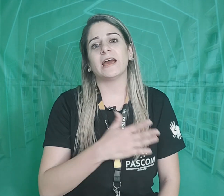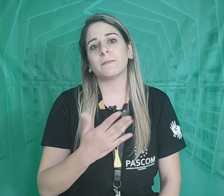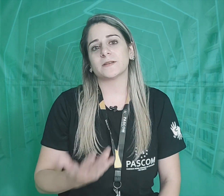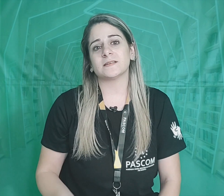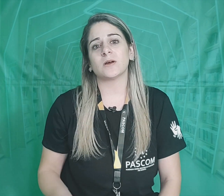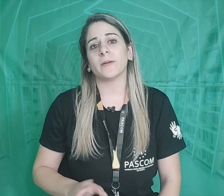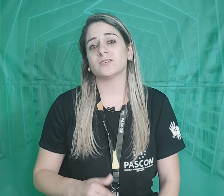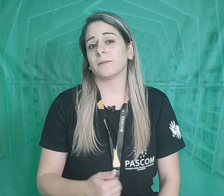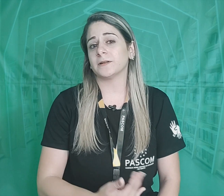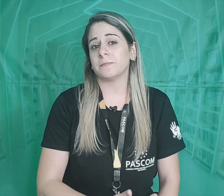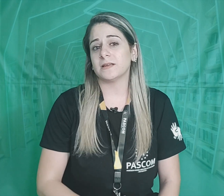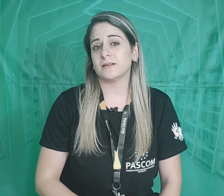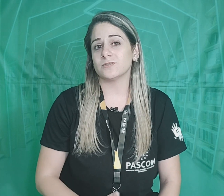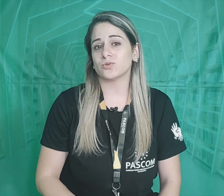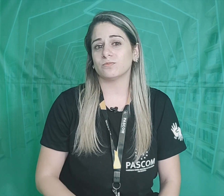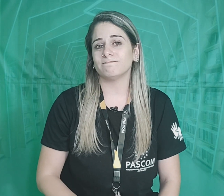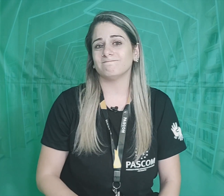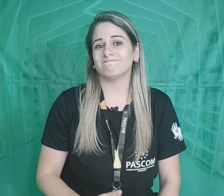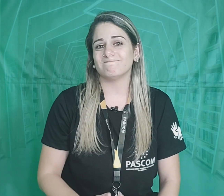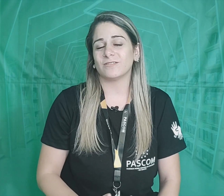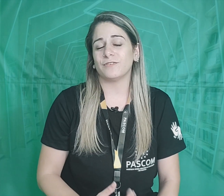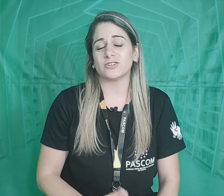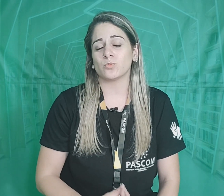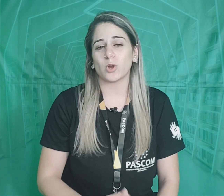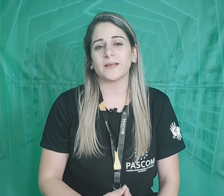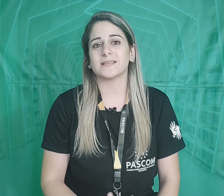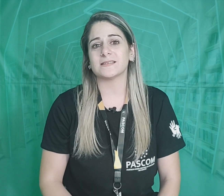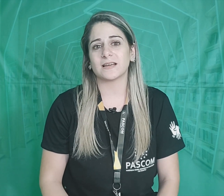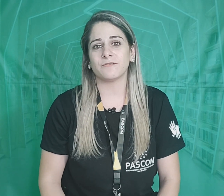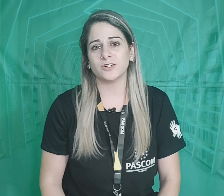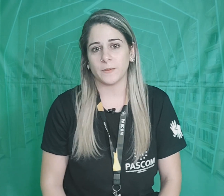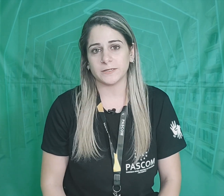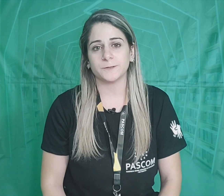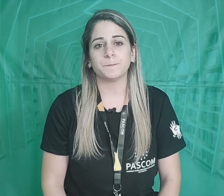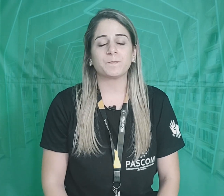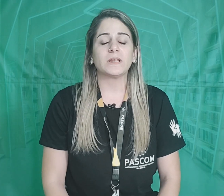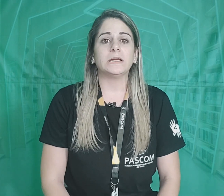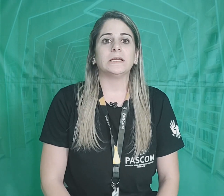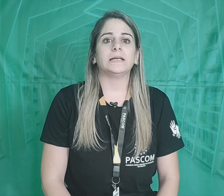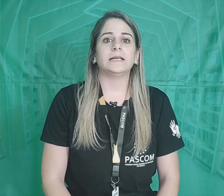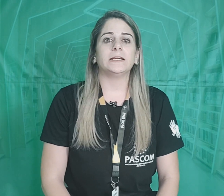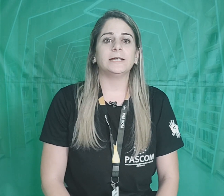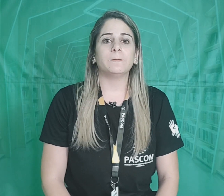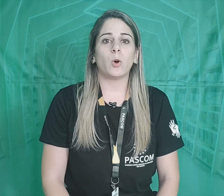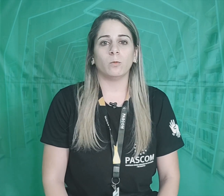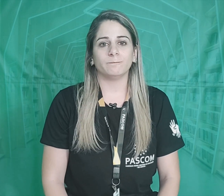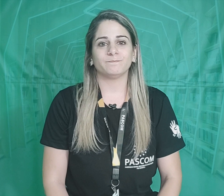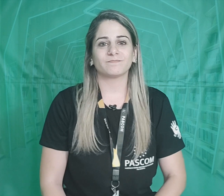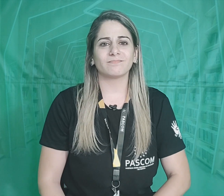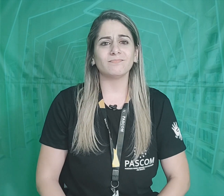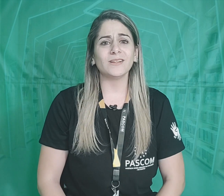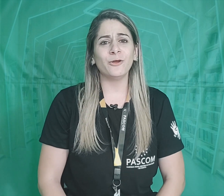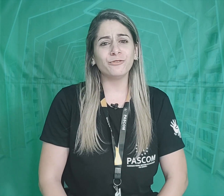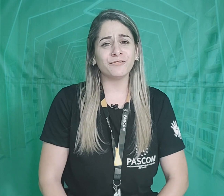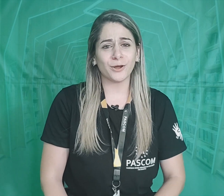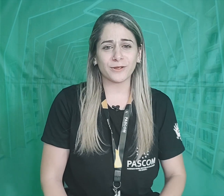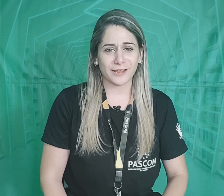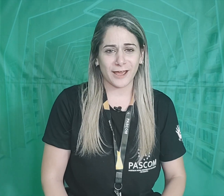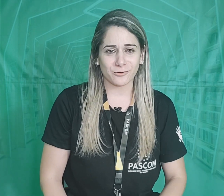era presencialmente na pandemia e isso fez com que eu pensasse cada vez mais. E, bom, eu vim ver o que era o